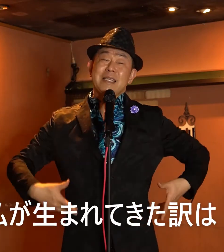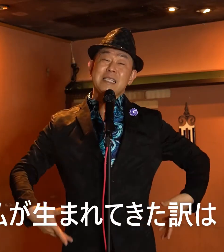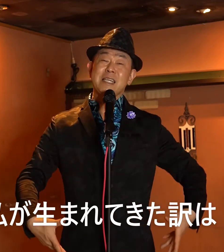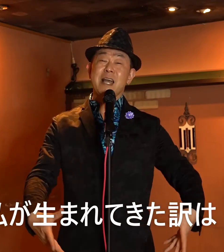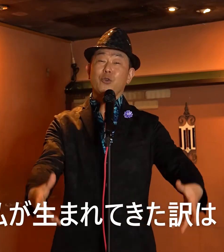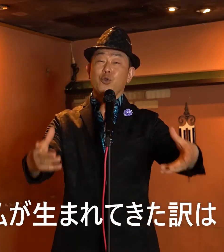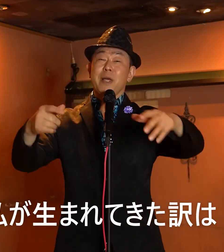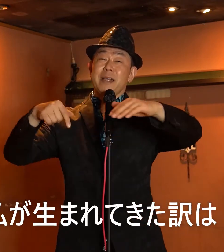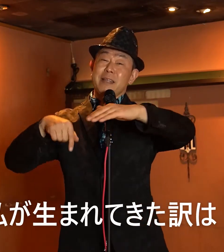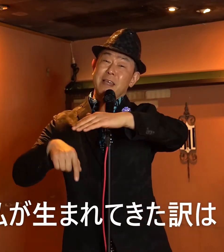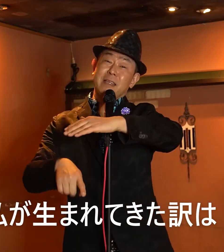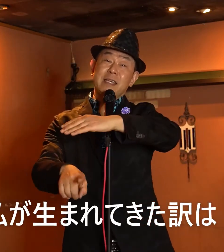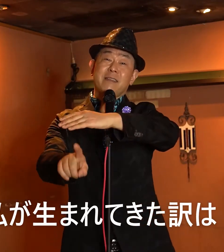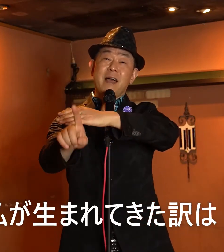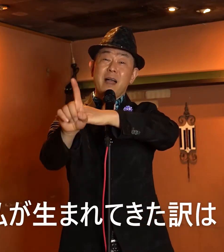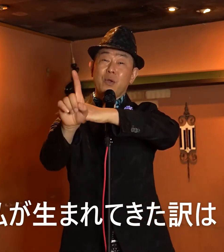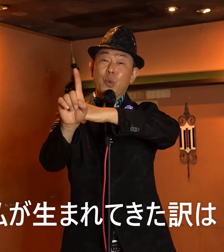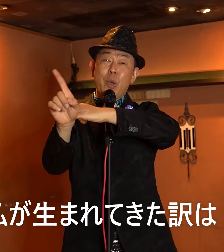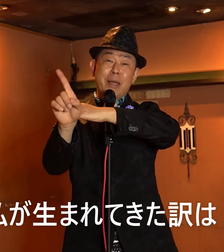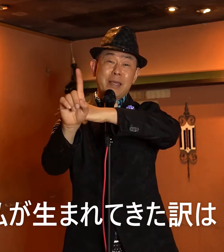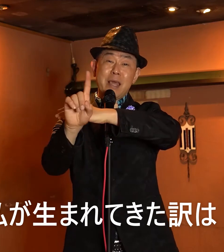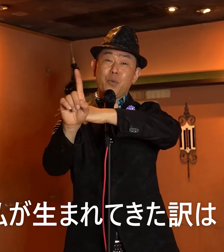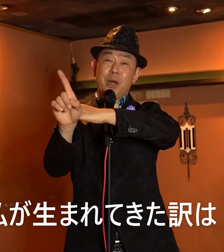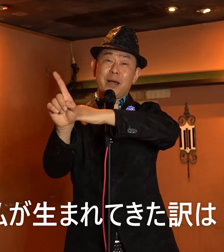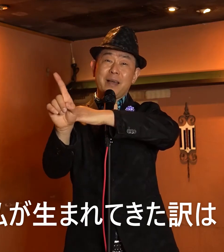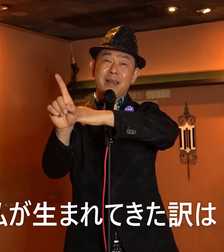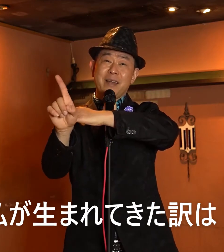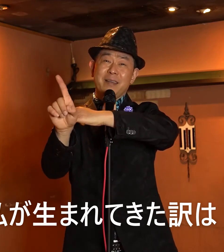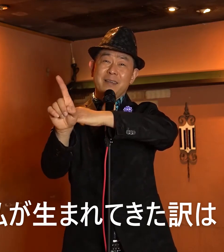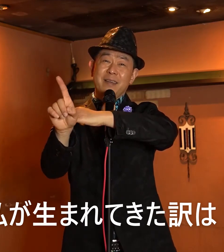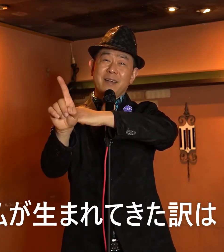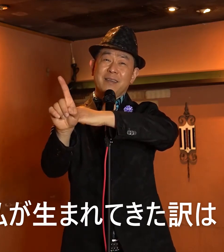私が生まれてきたわけは